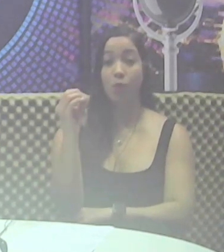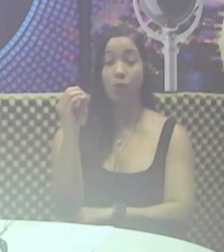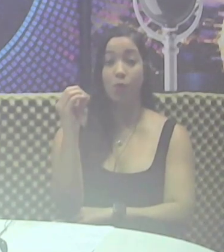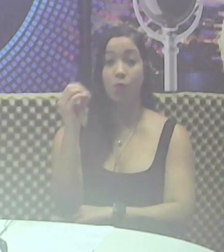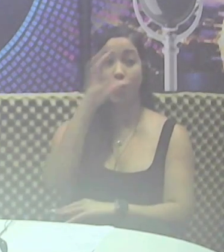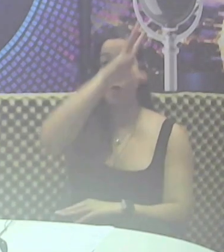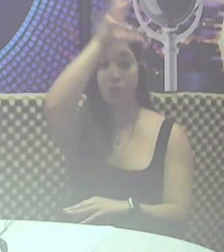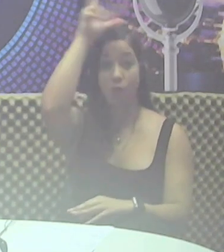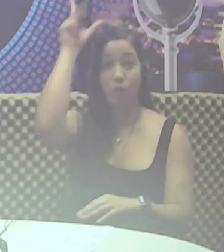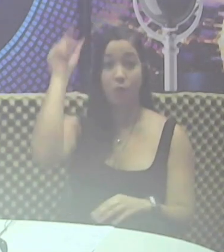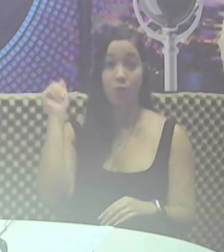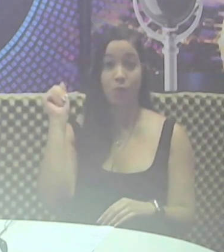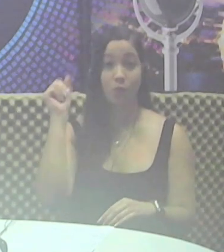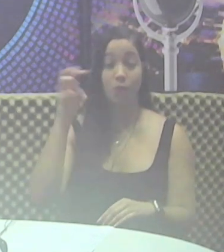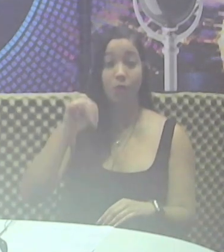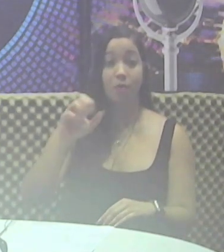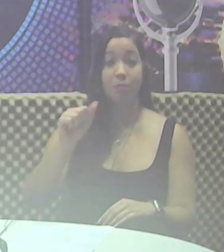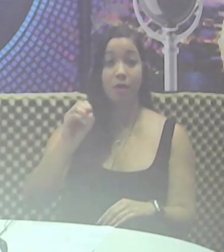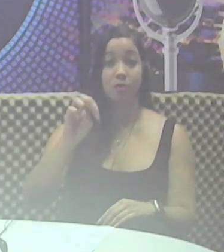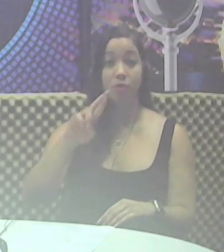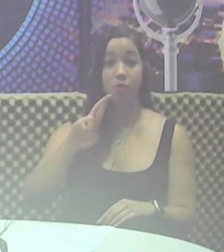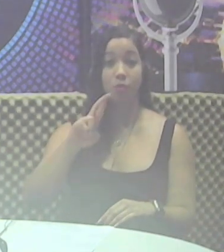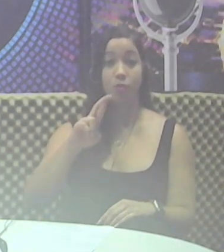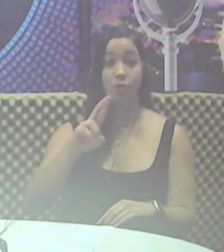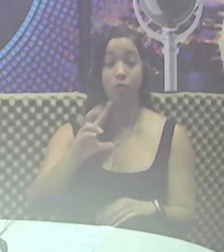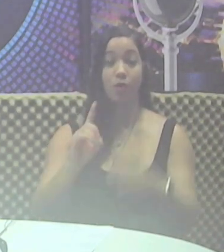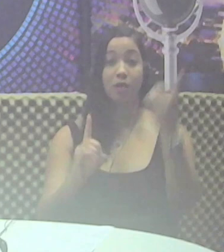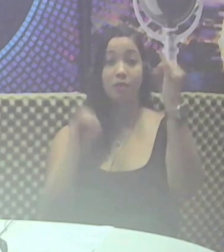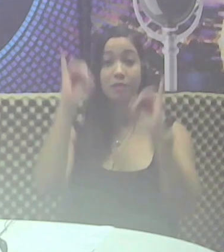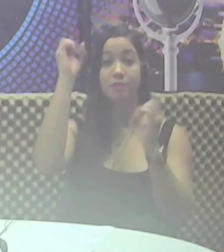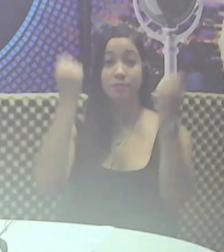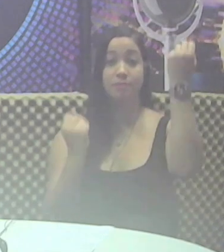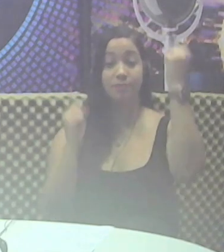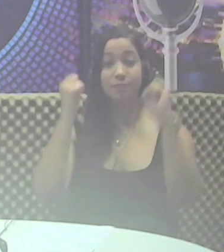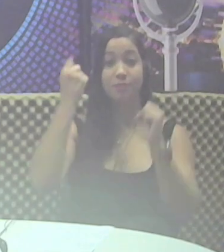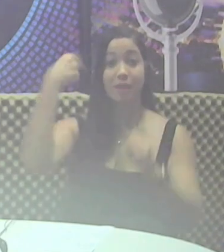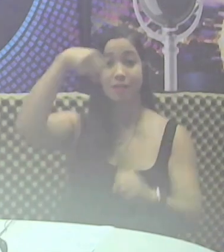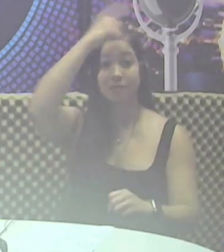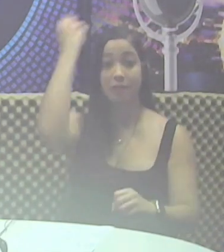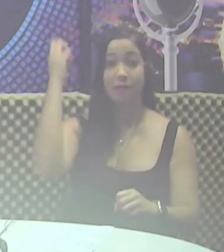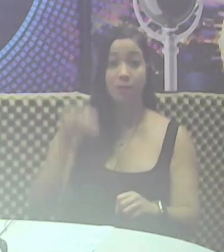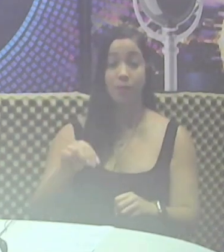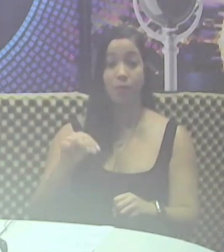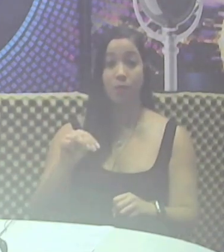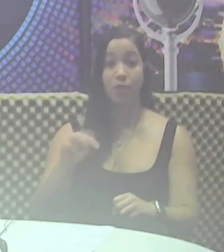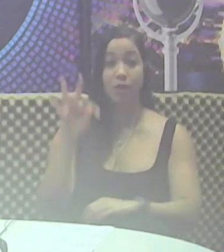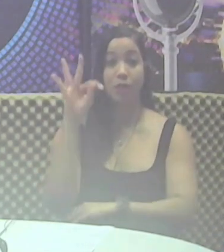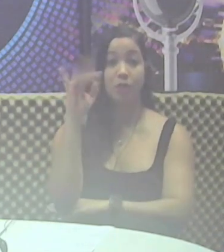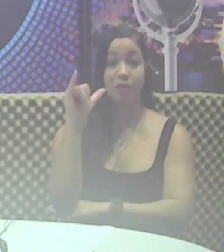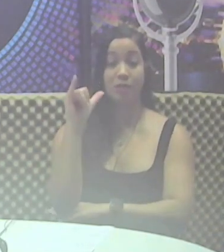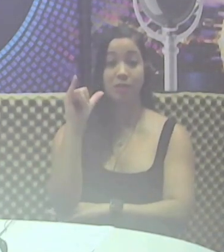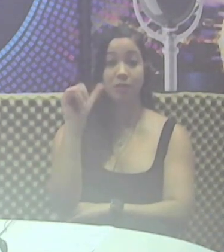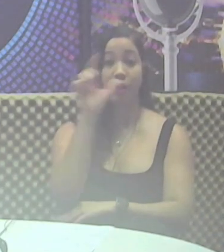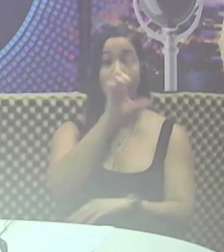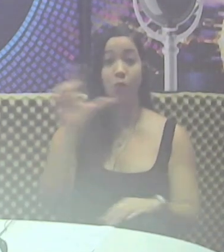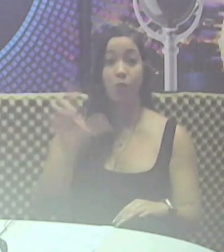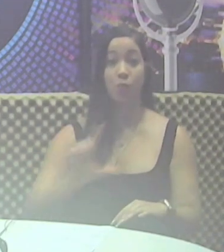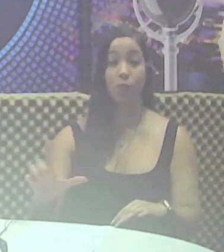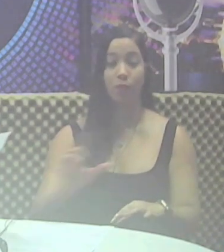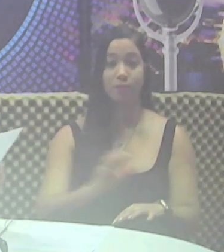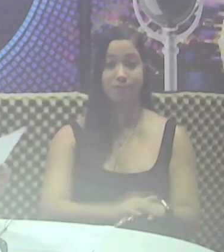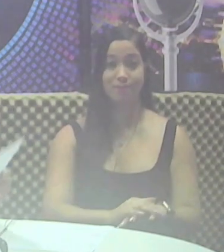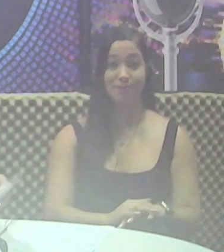Guarani, Mansur, Distrito Industrial, Santa Mônica, Tibere e Luizote de Freitas.